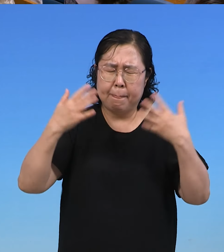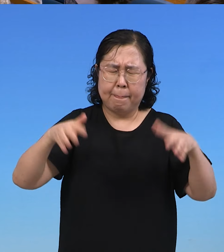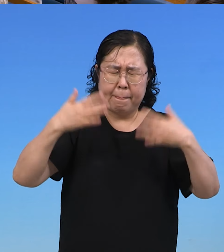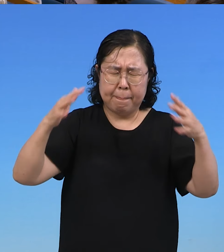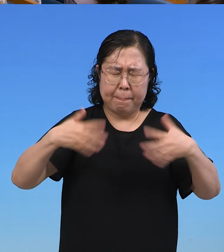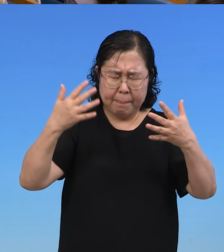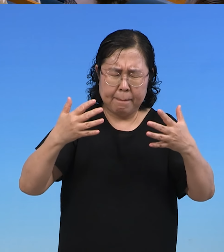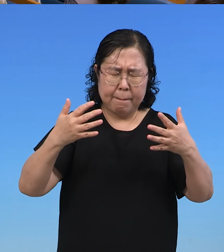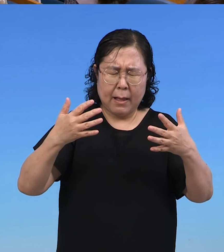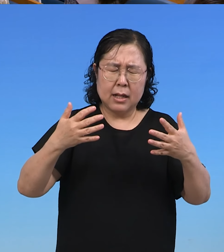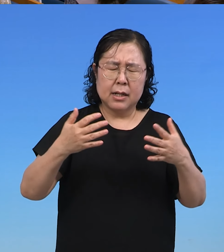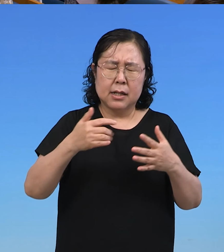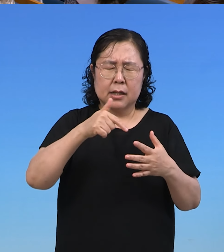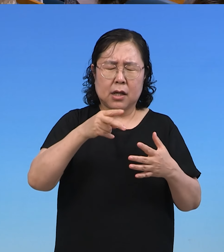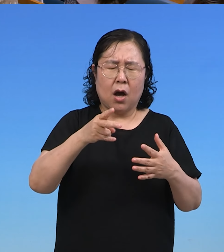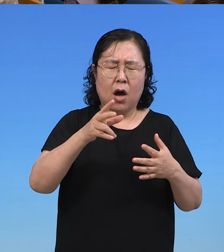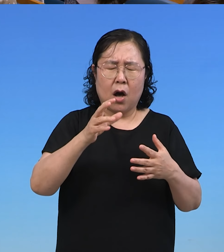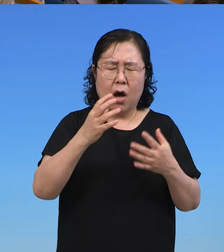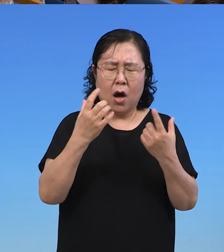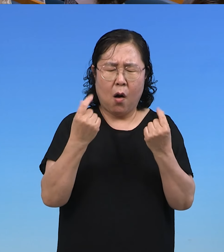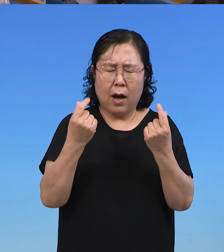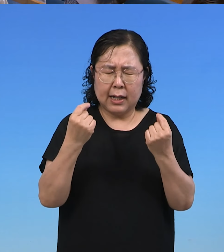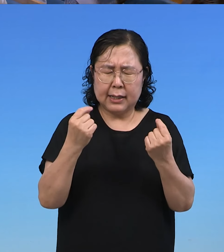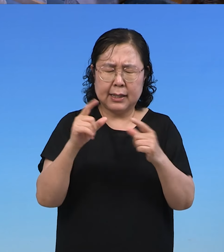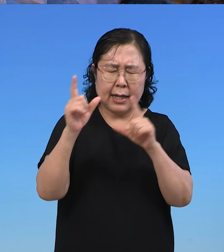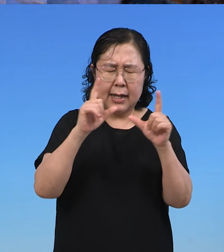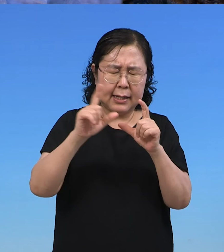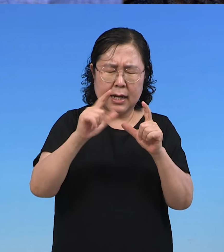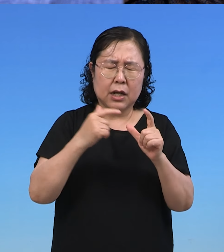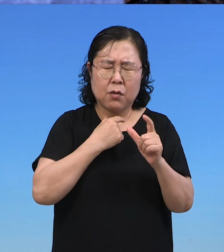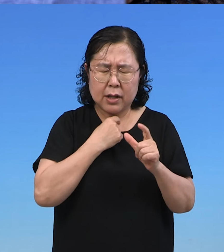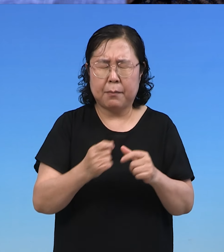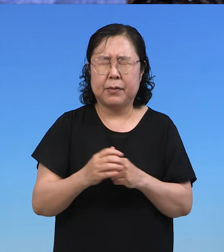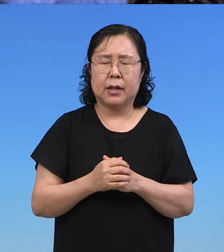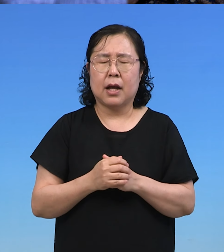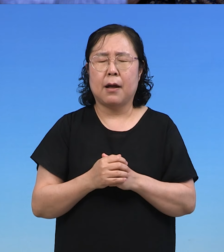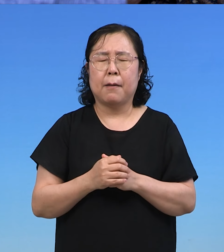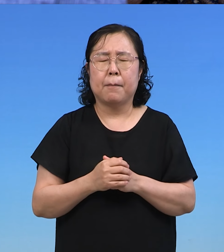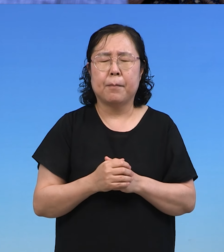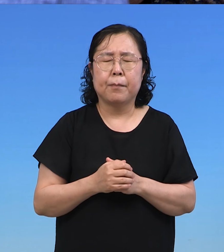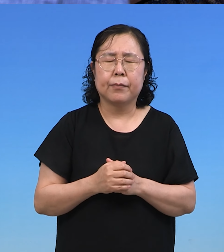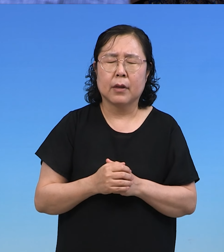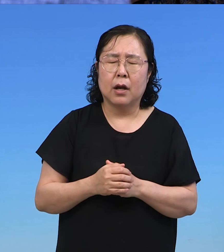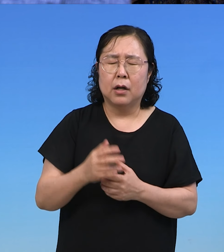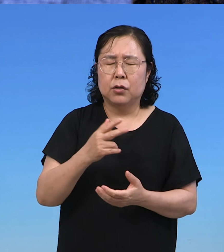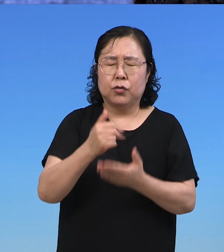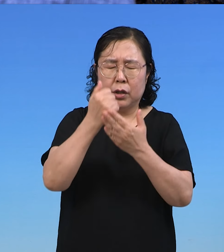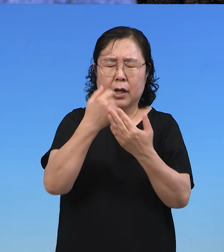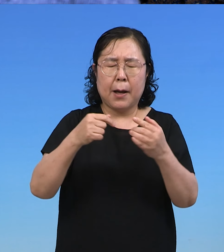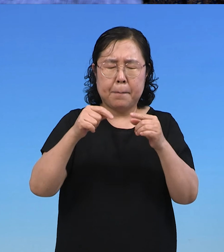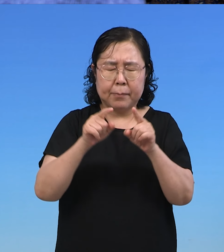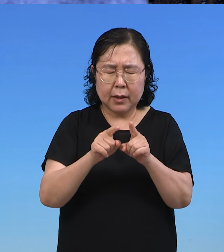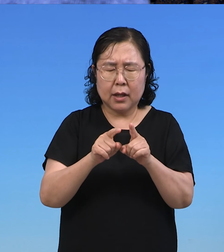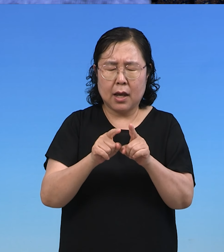같이 살지 않기를 원합니다. 하나님, 우리 인생에 주님